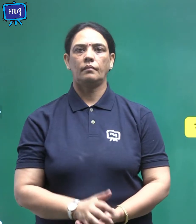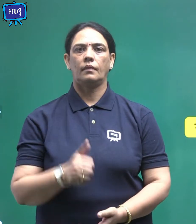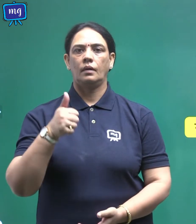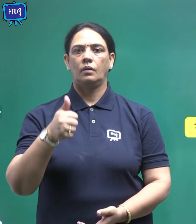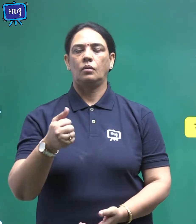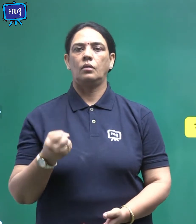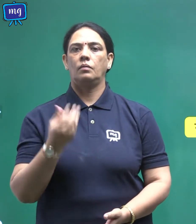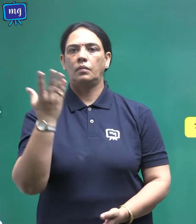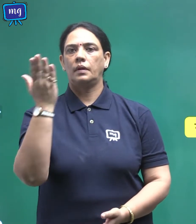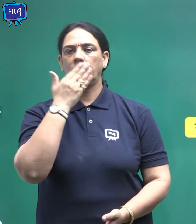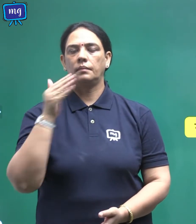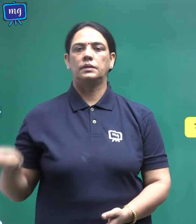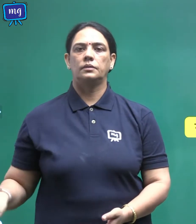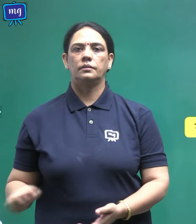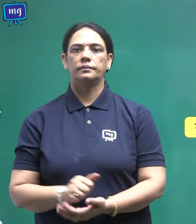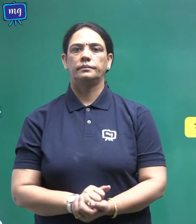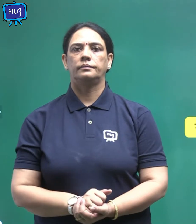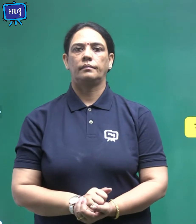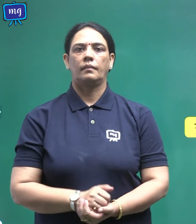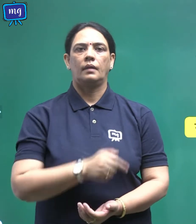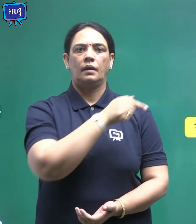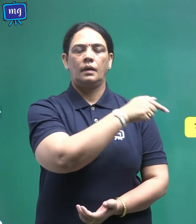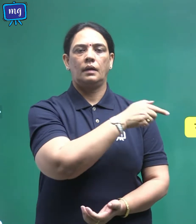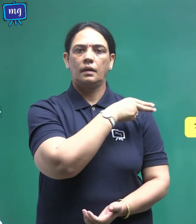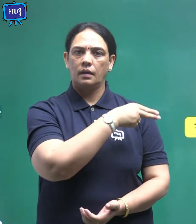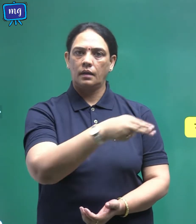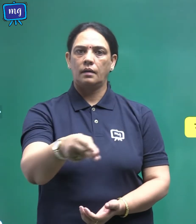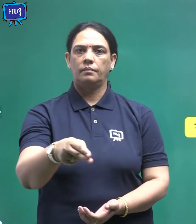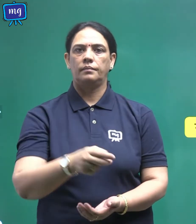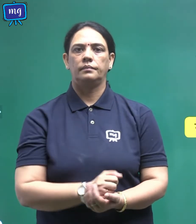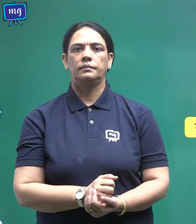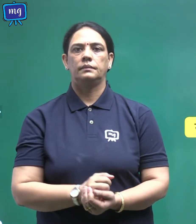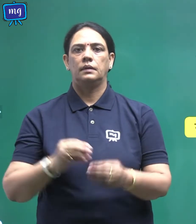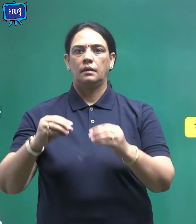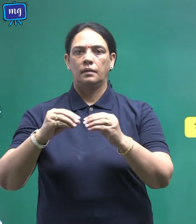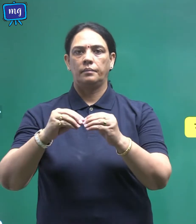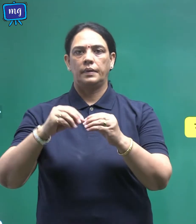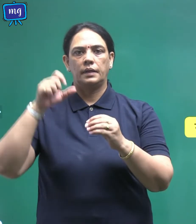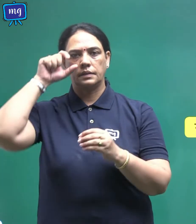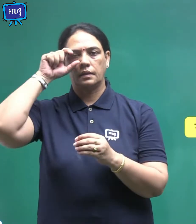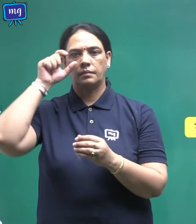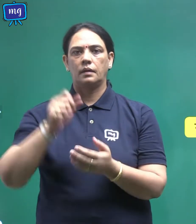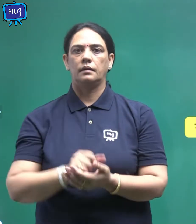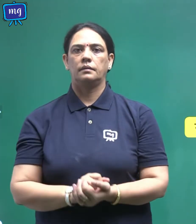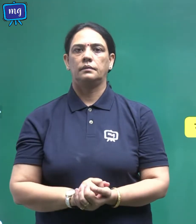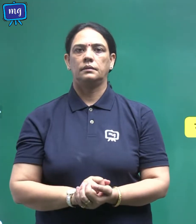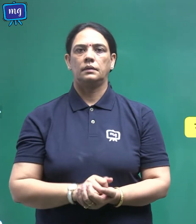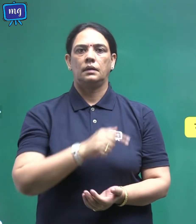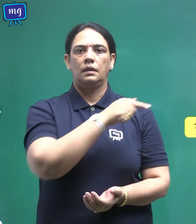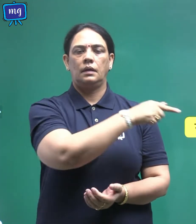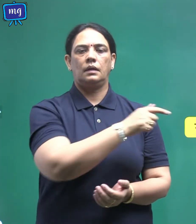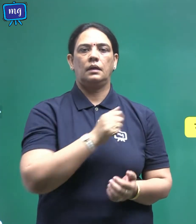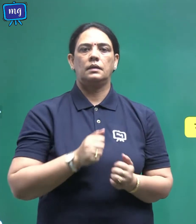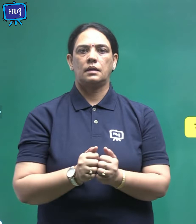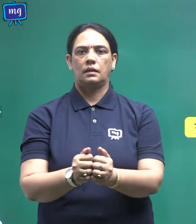गुड मॉर्निंग बच्चों। मेरा नाम भुवनेश शर्मा, मेरे